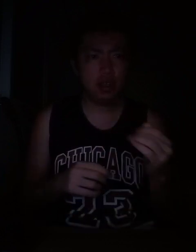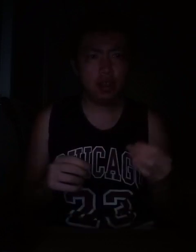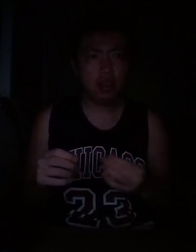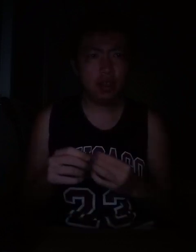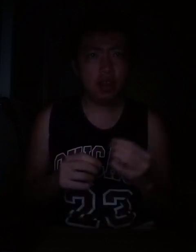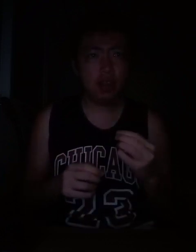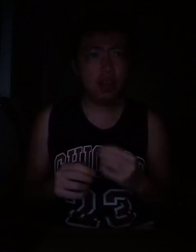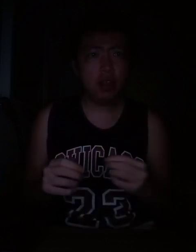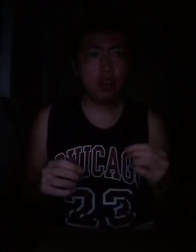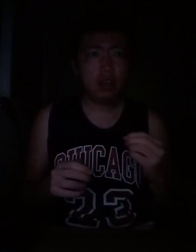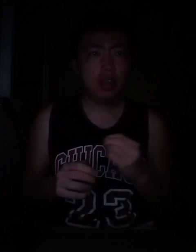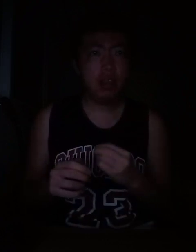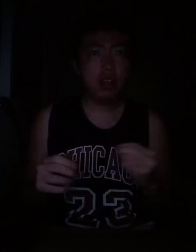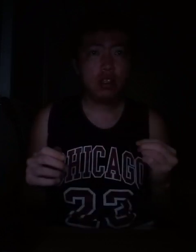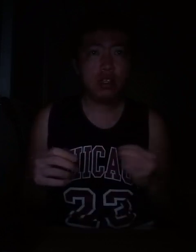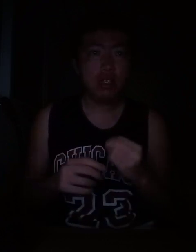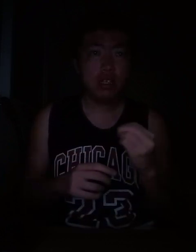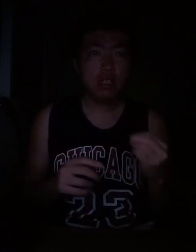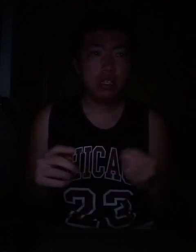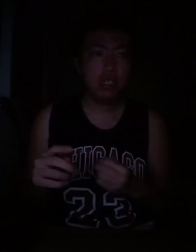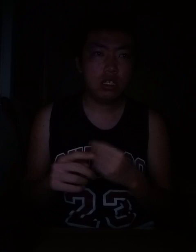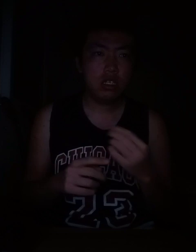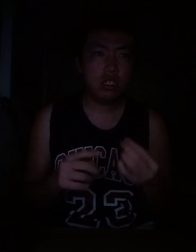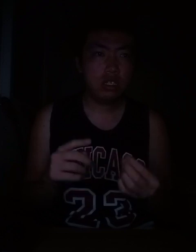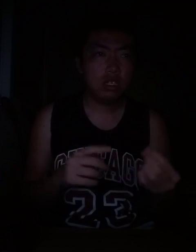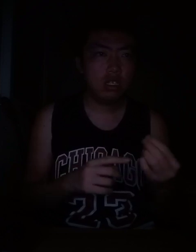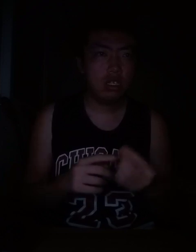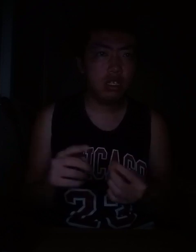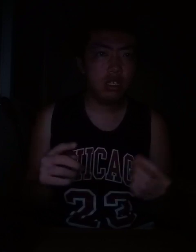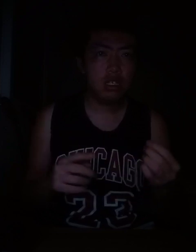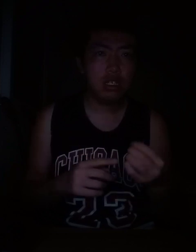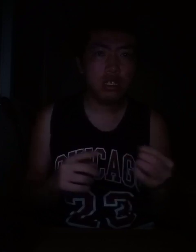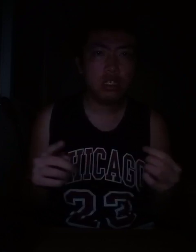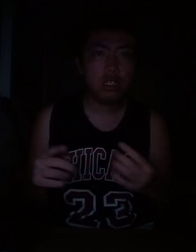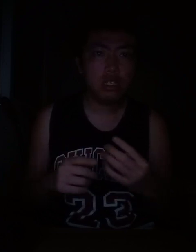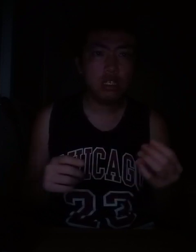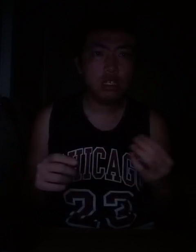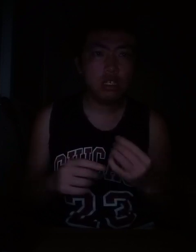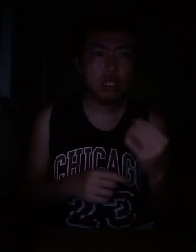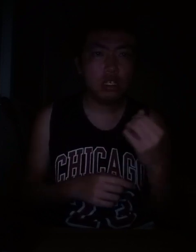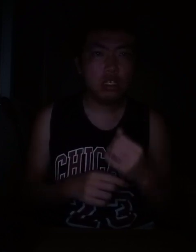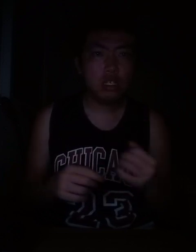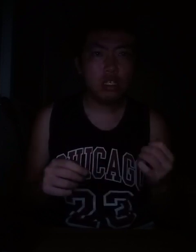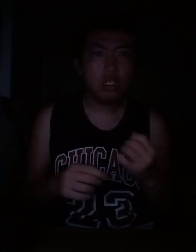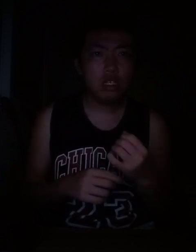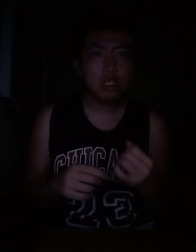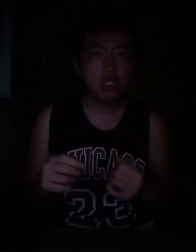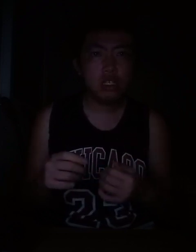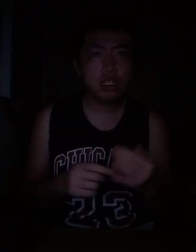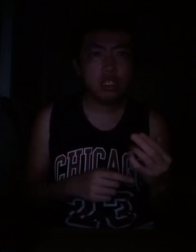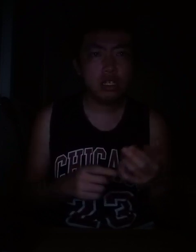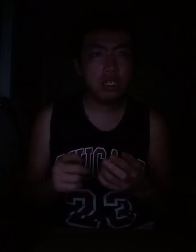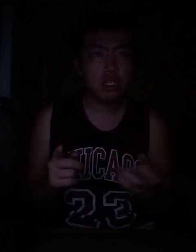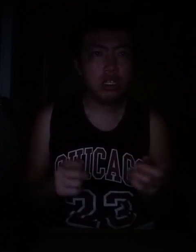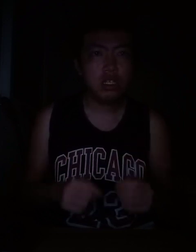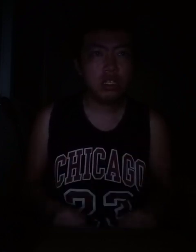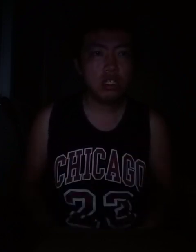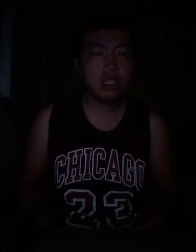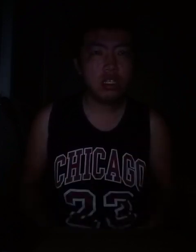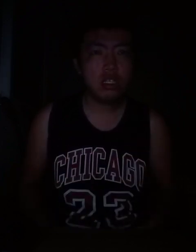그리고 감리와 관련된 업체 74개 업체에 대해서 일단은 수사 의뢰했습니다. 수사